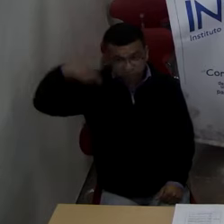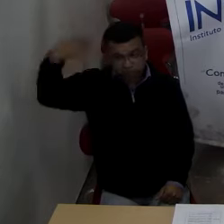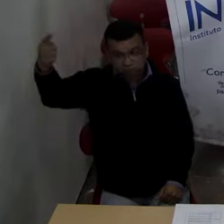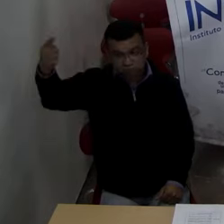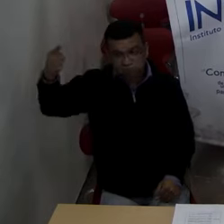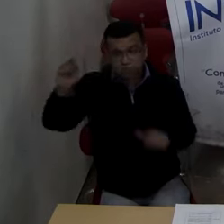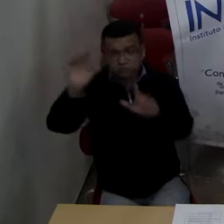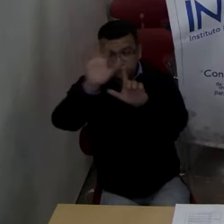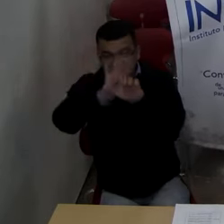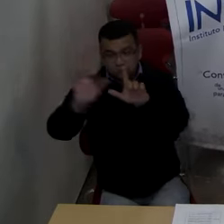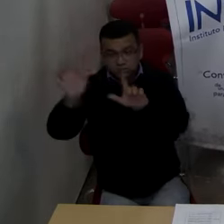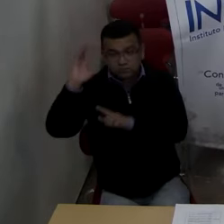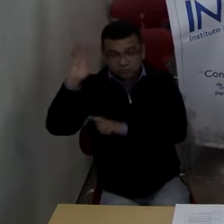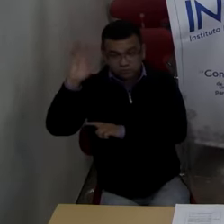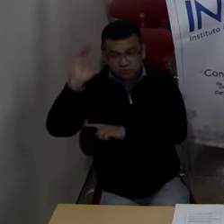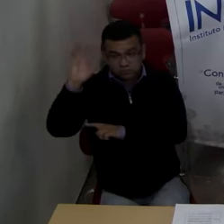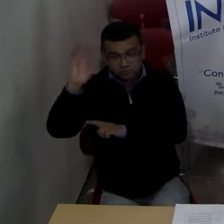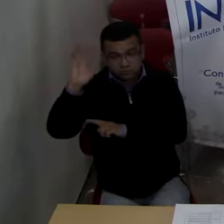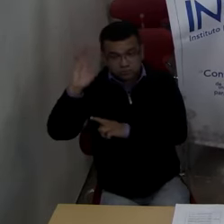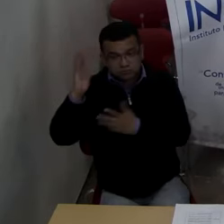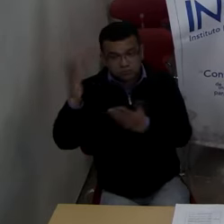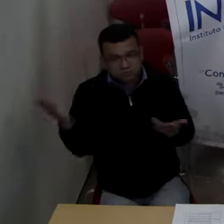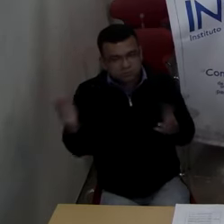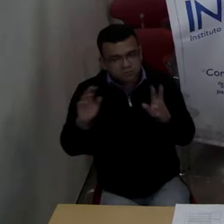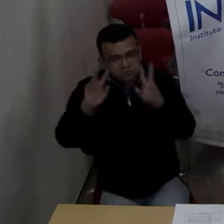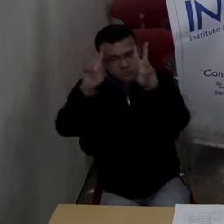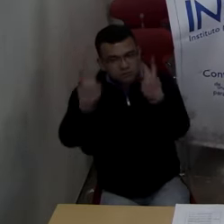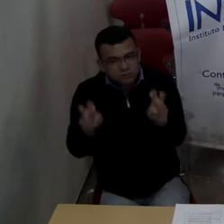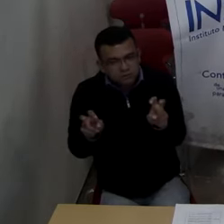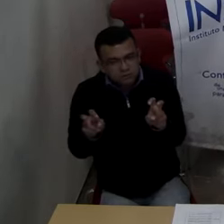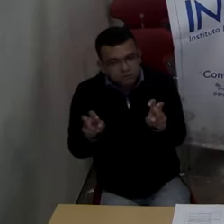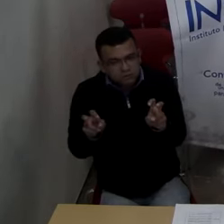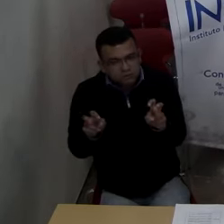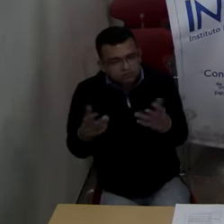manifestaciones de la deficiencia auditiva. Vamos a pasar